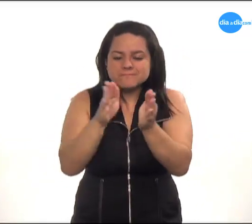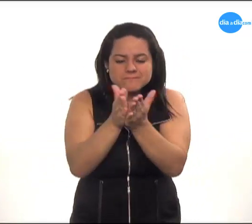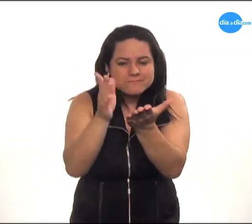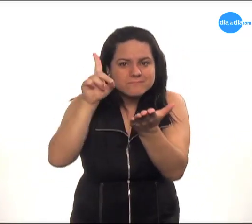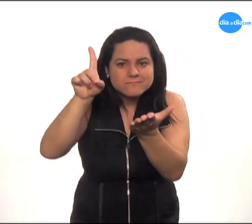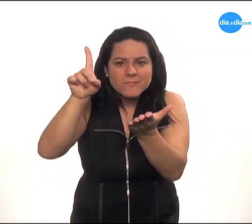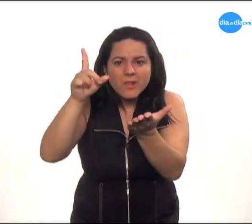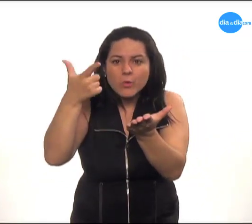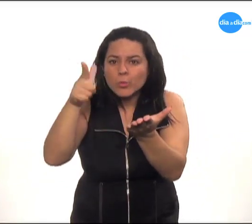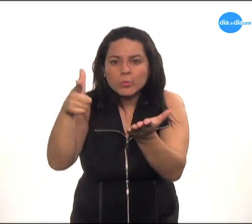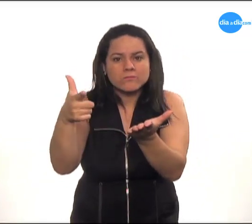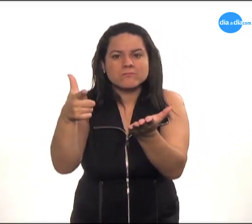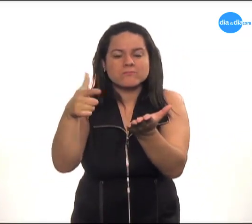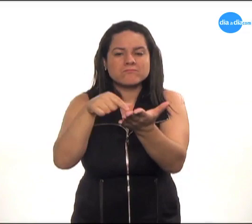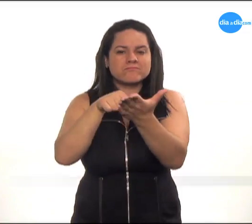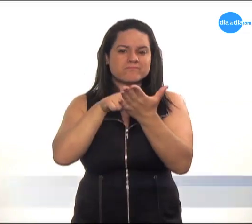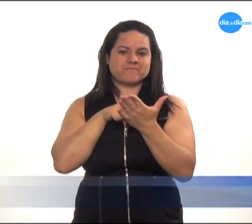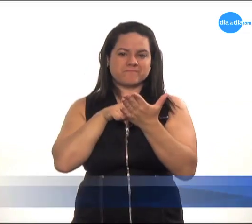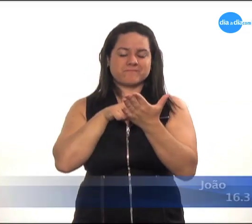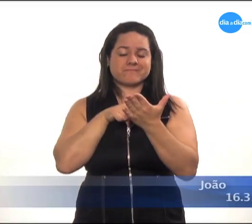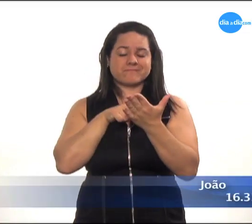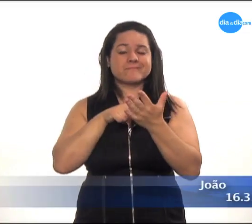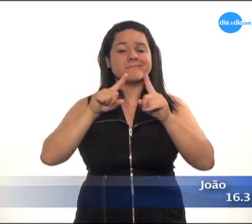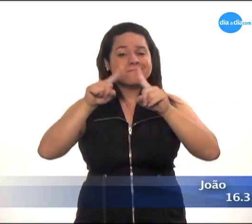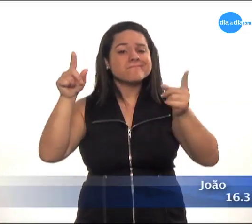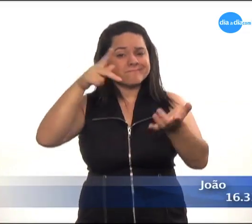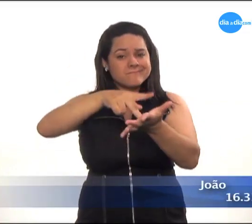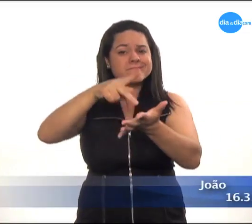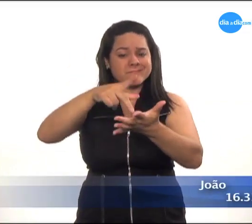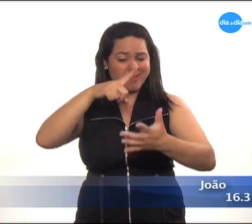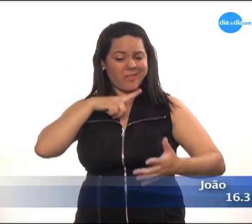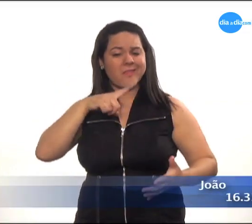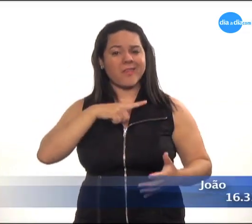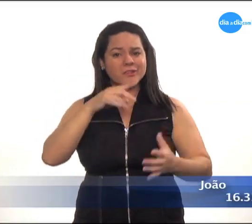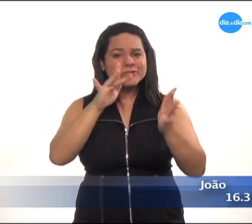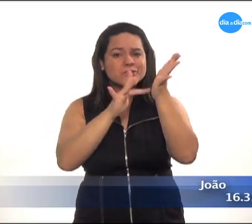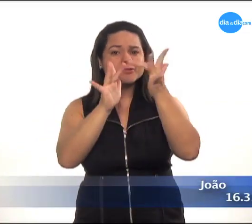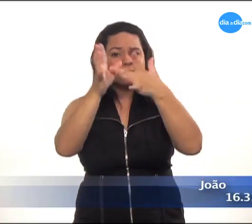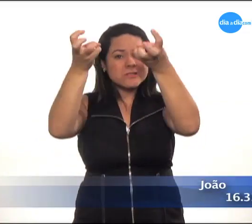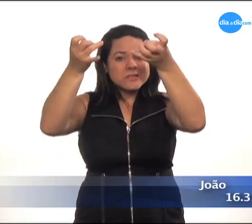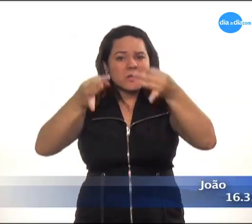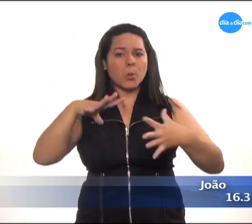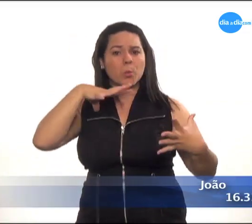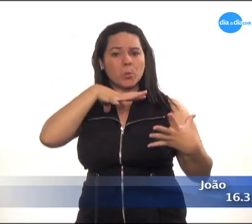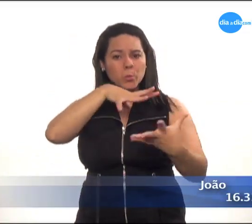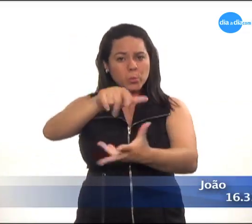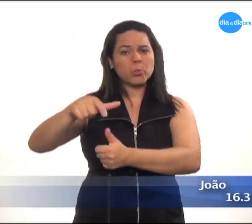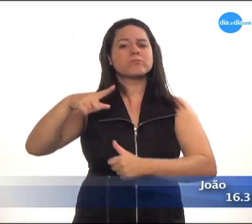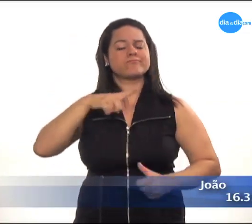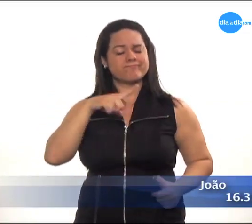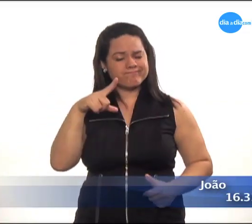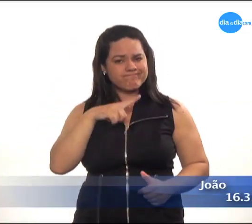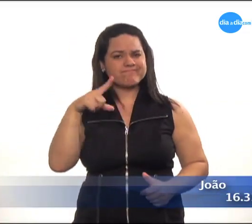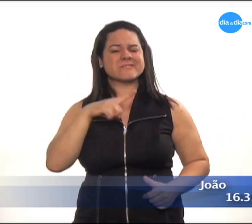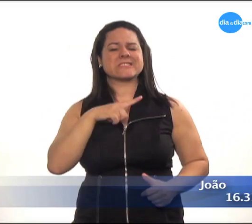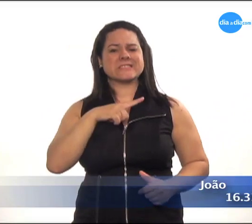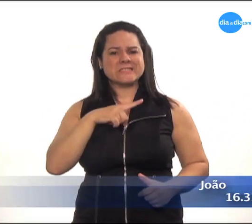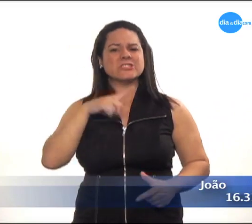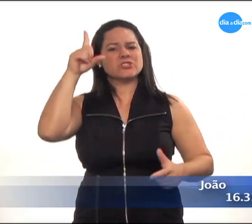gente. No mundo tereis aflições, mas tem de bom ânimo, porque eu venci o mundo. Queridos,